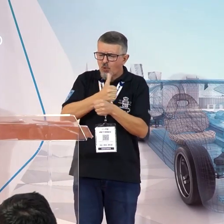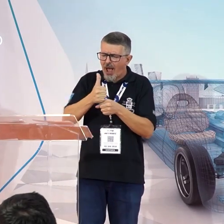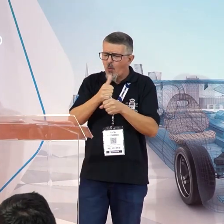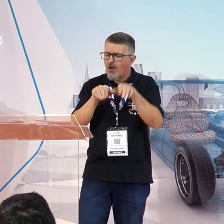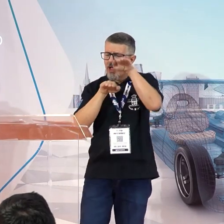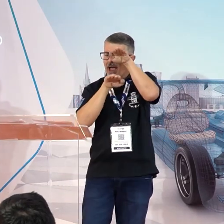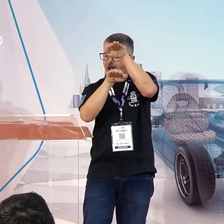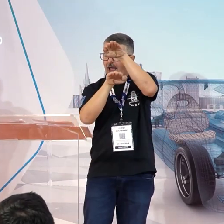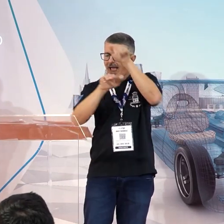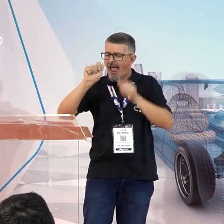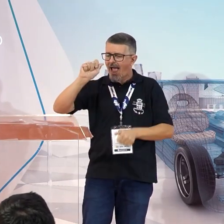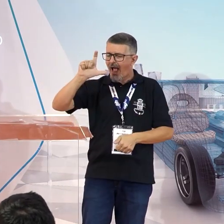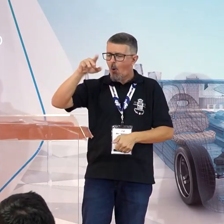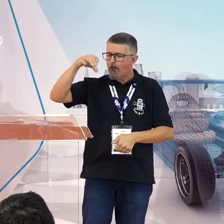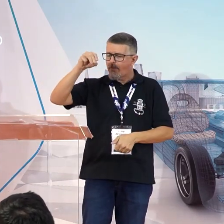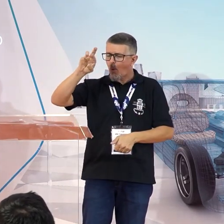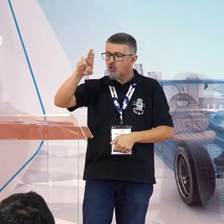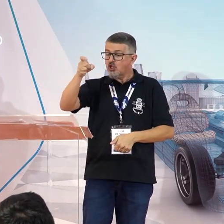profissional em amocharifado.